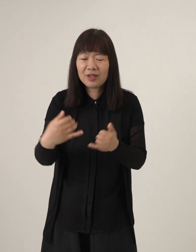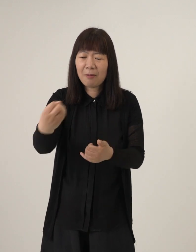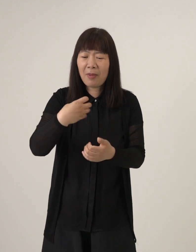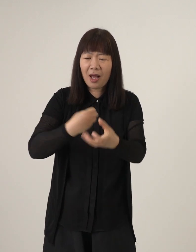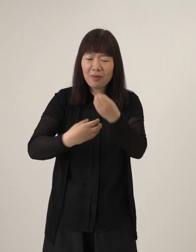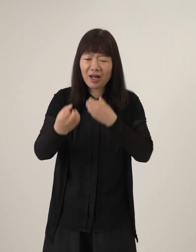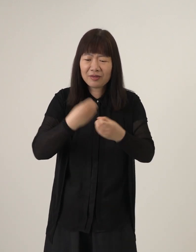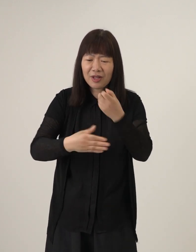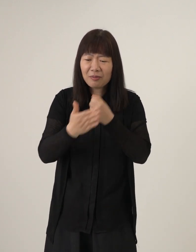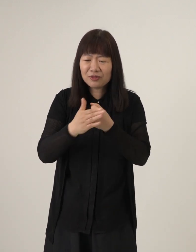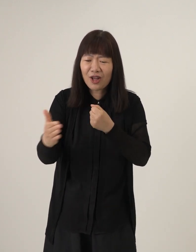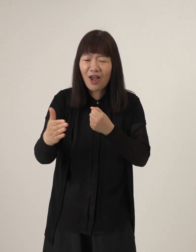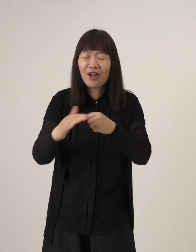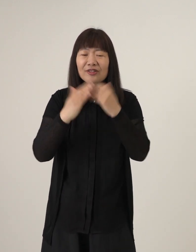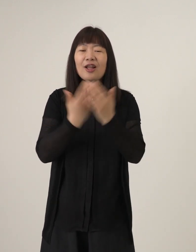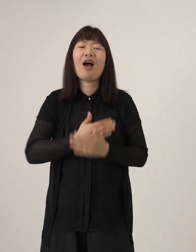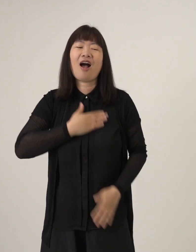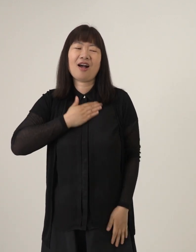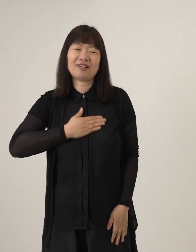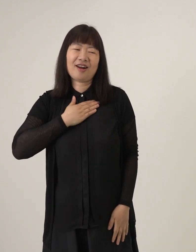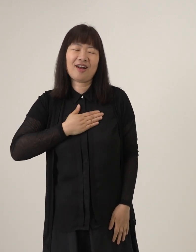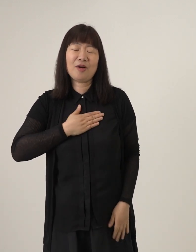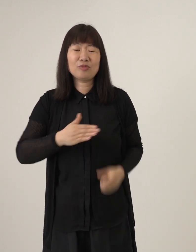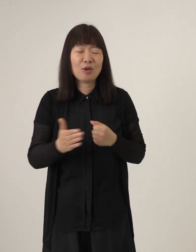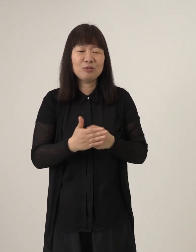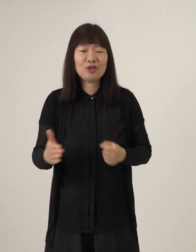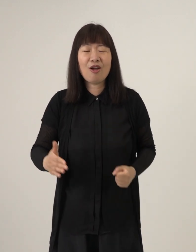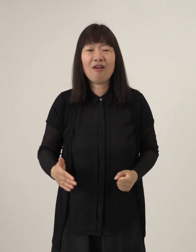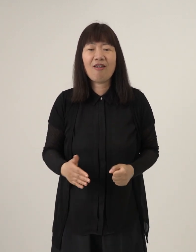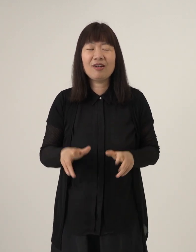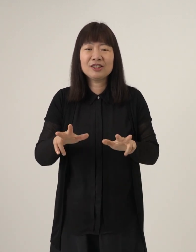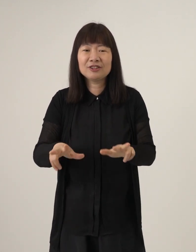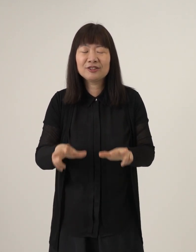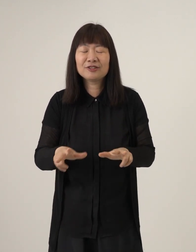때예요. 그러니 선뜻